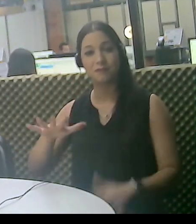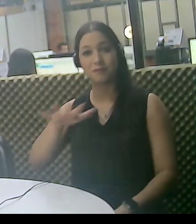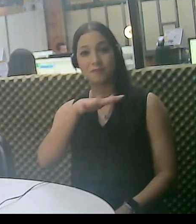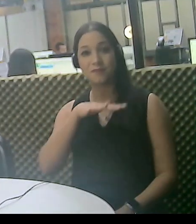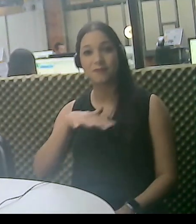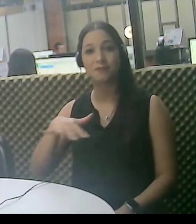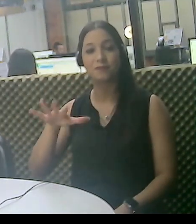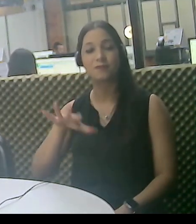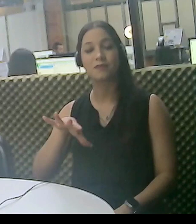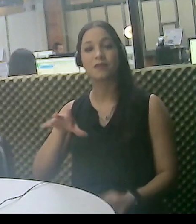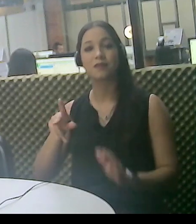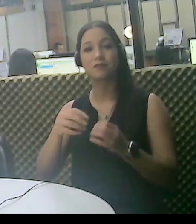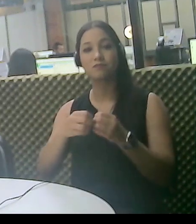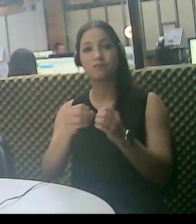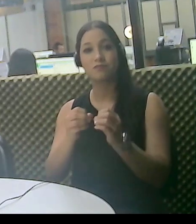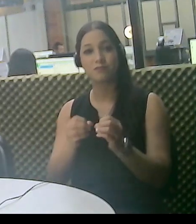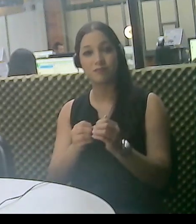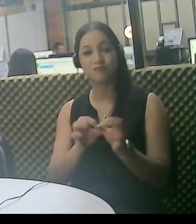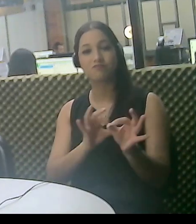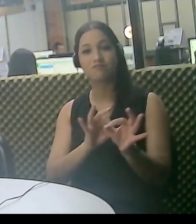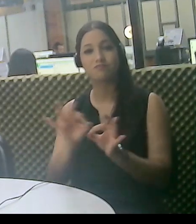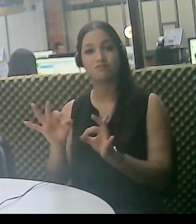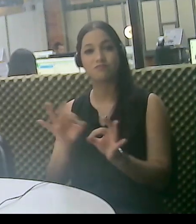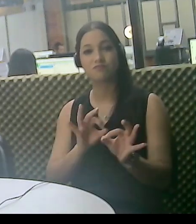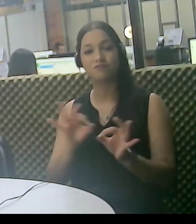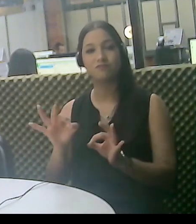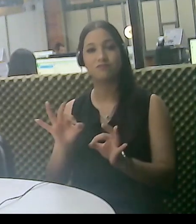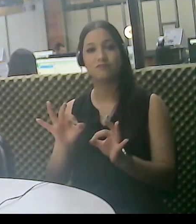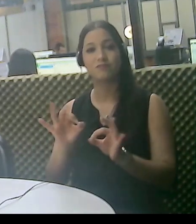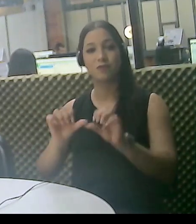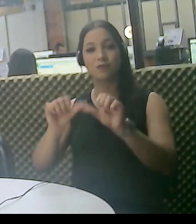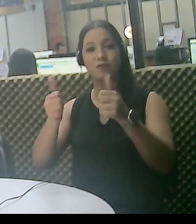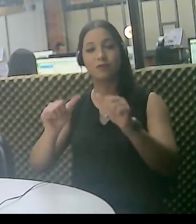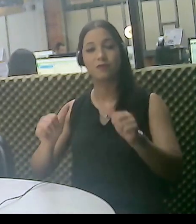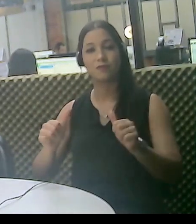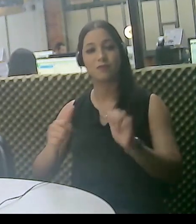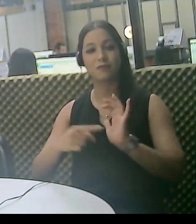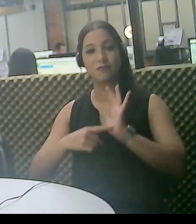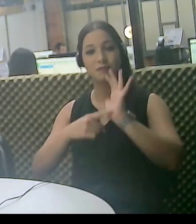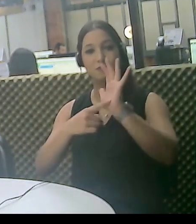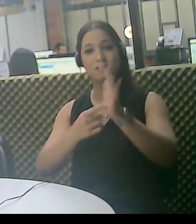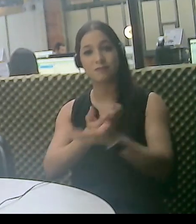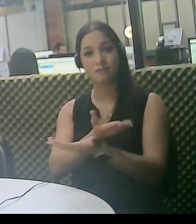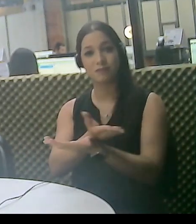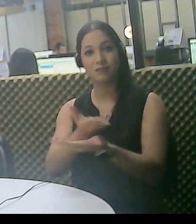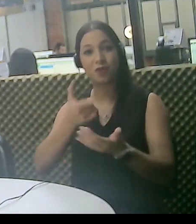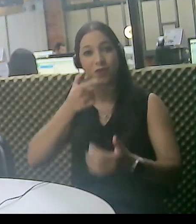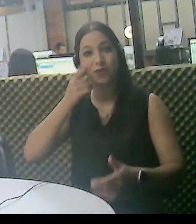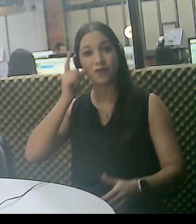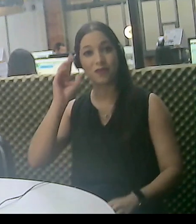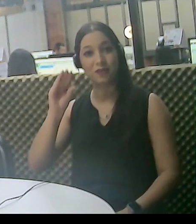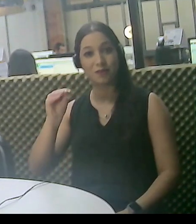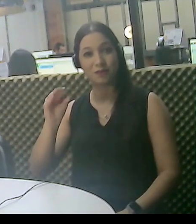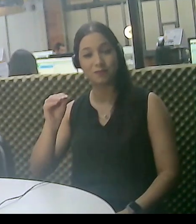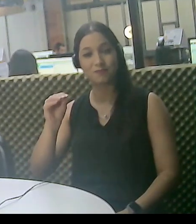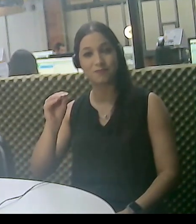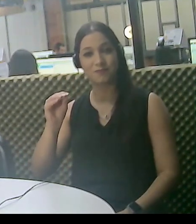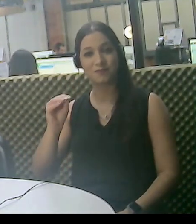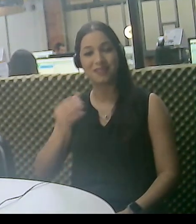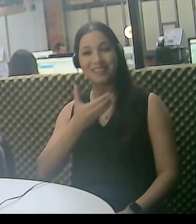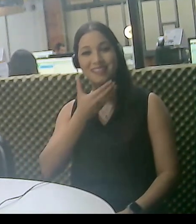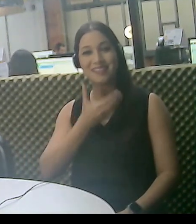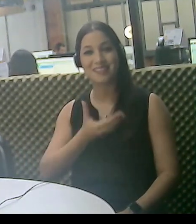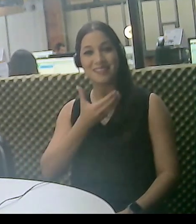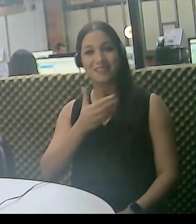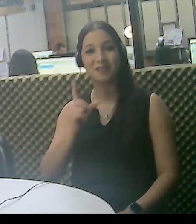públicos, parques e distritos tiveram grande parte da ornamentação apresentada ao público na noite de ontem. A decoração de Natal